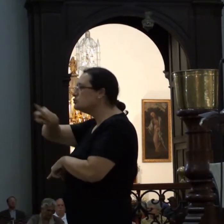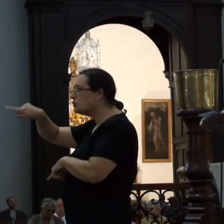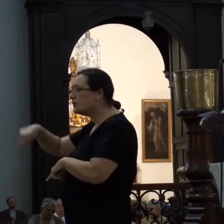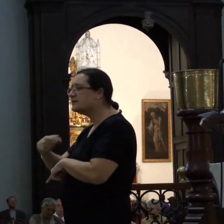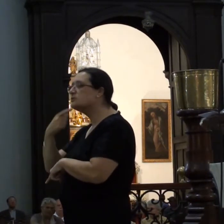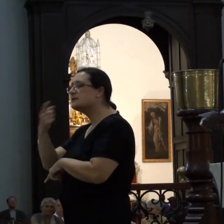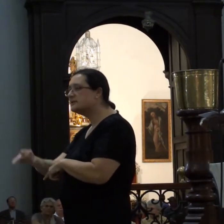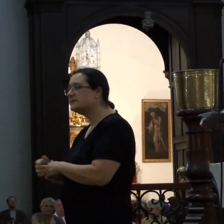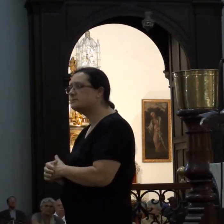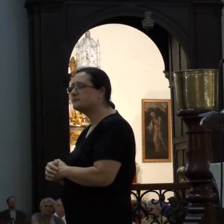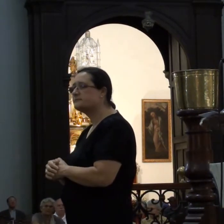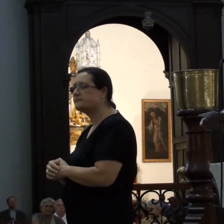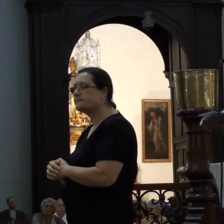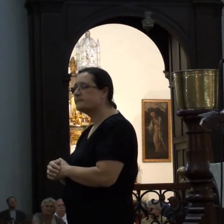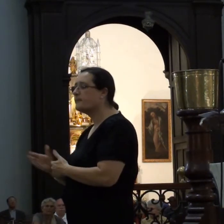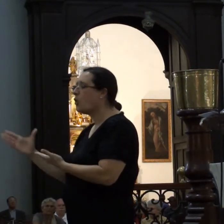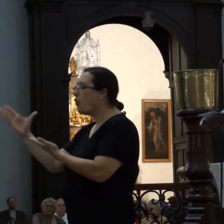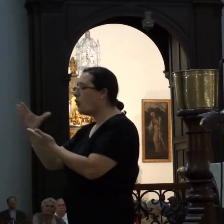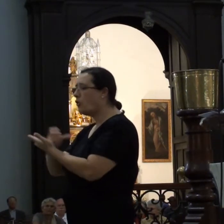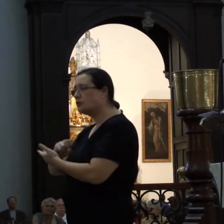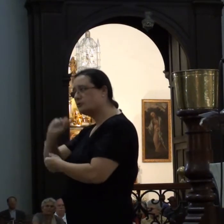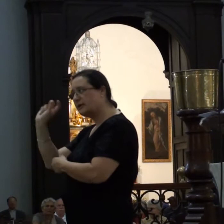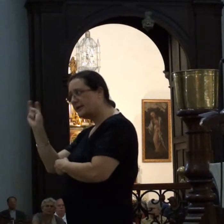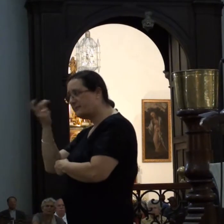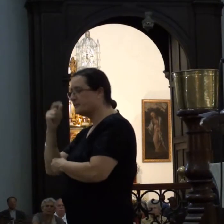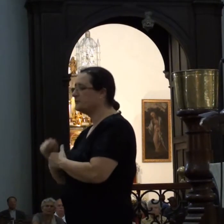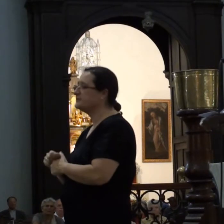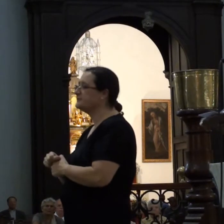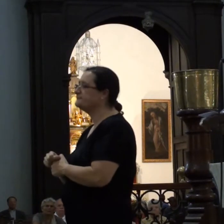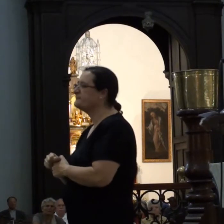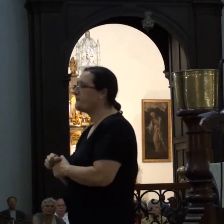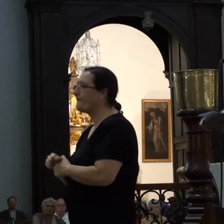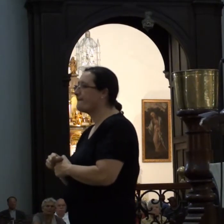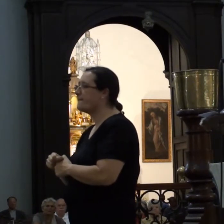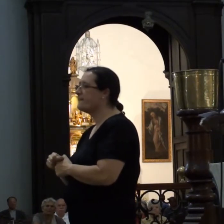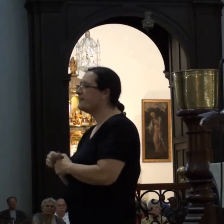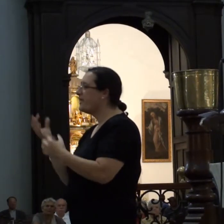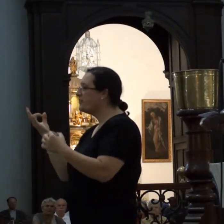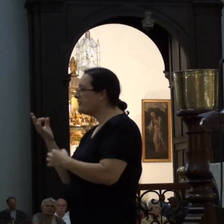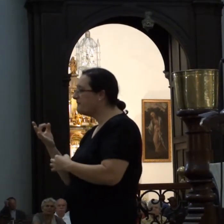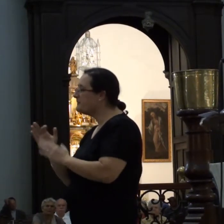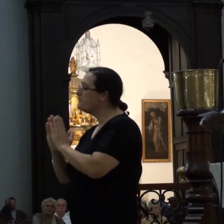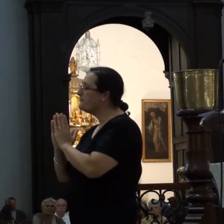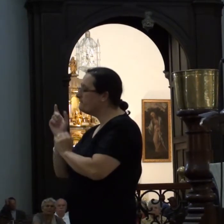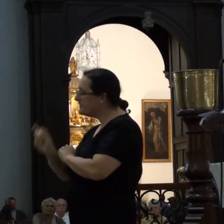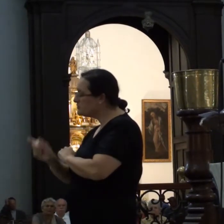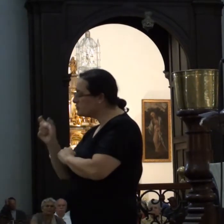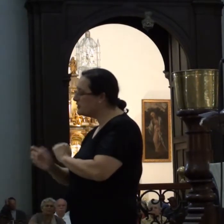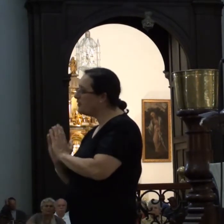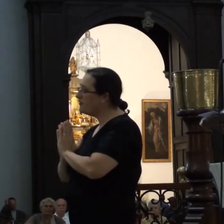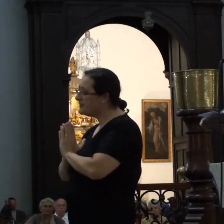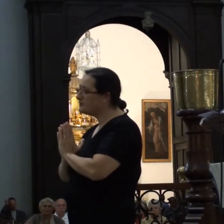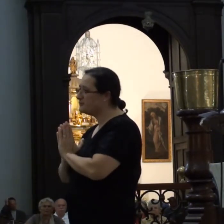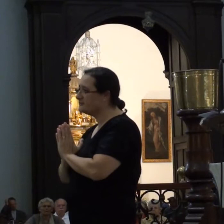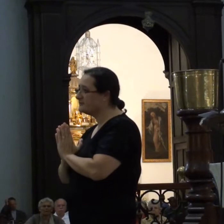estamos diciendo otro elemento siento personas de oración sin